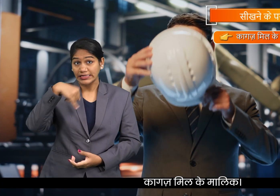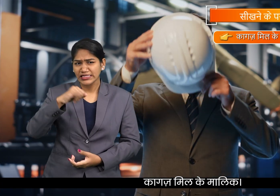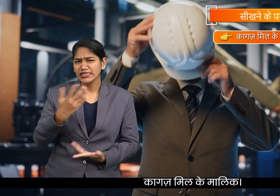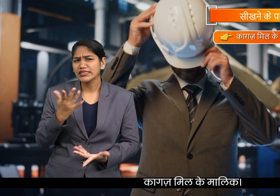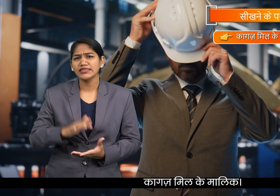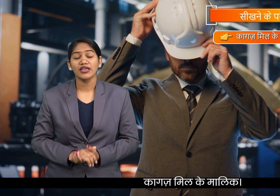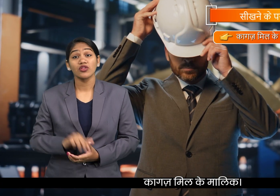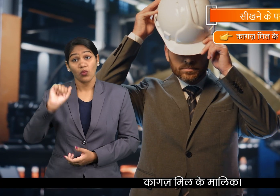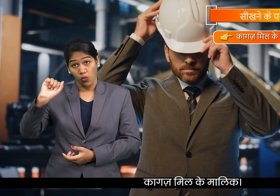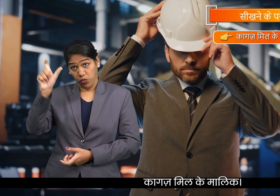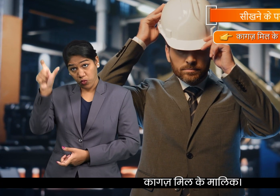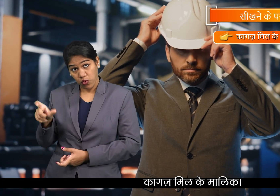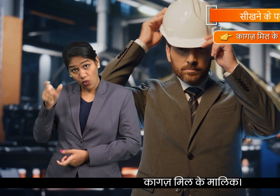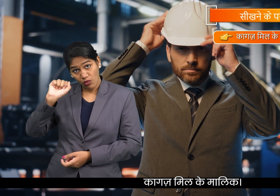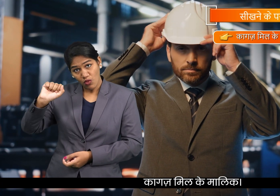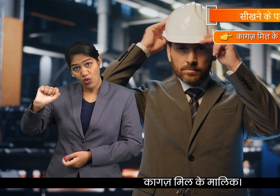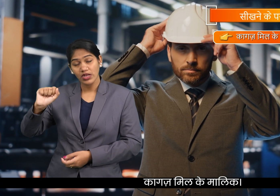कागज मिल के मालिक।